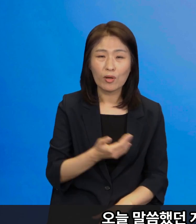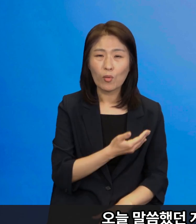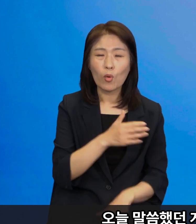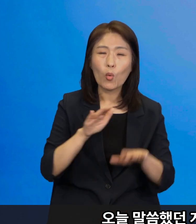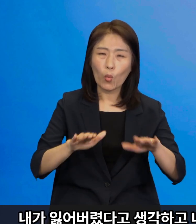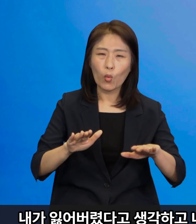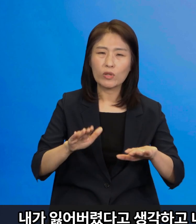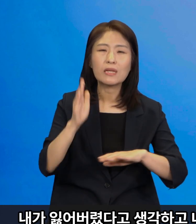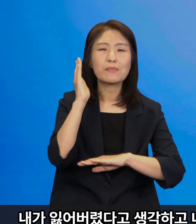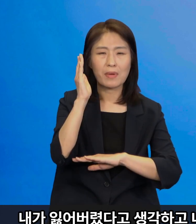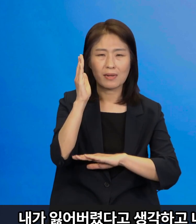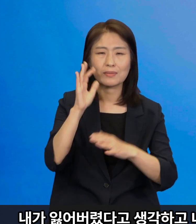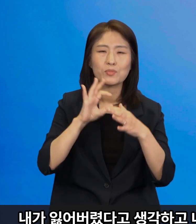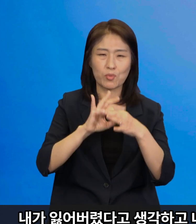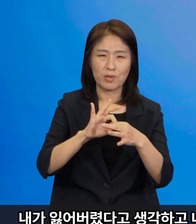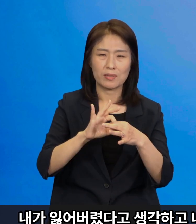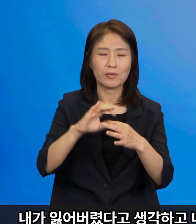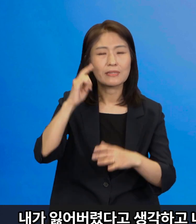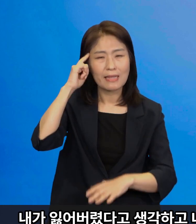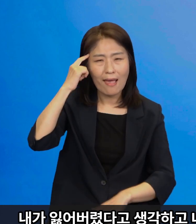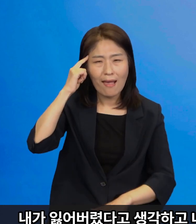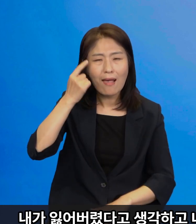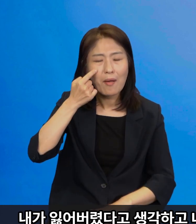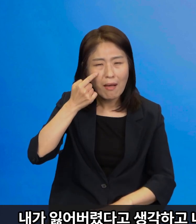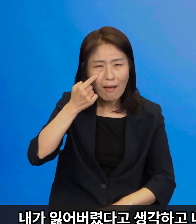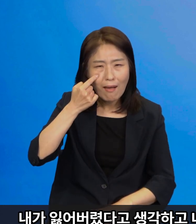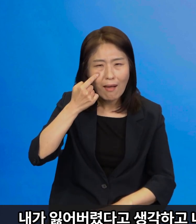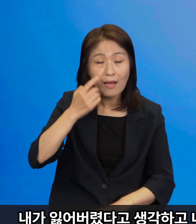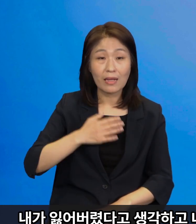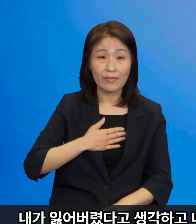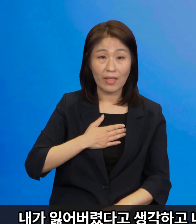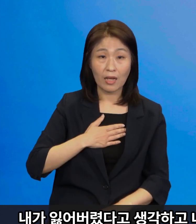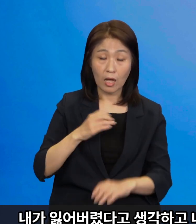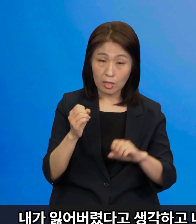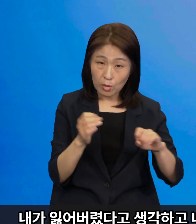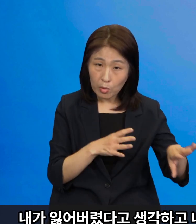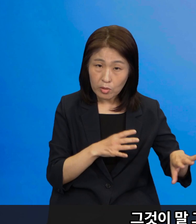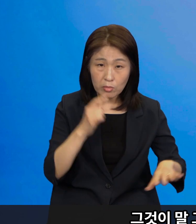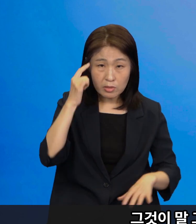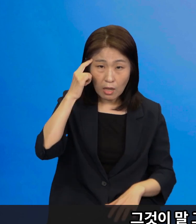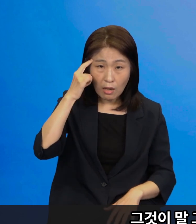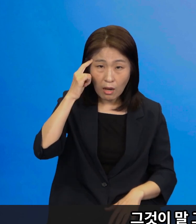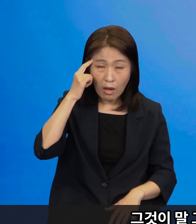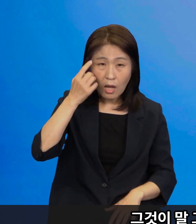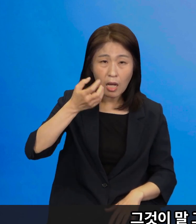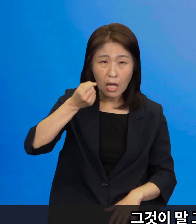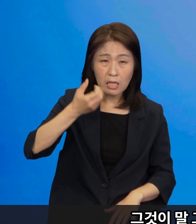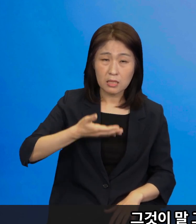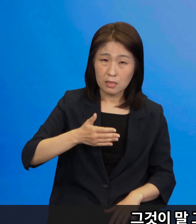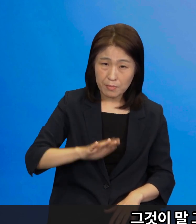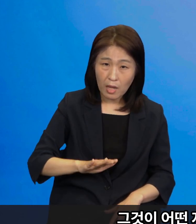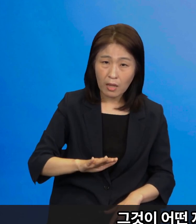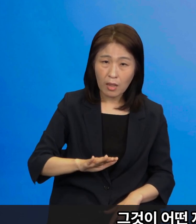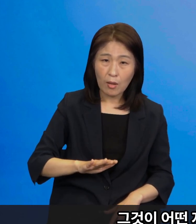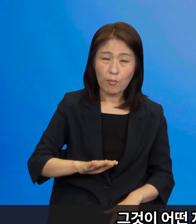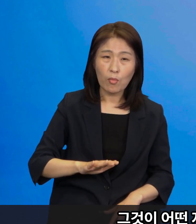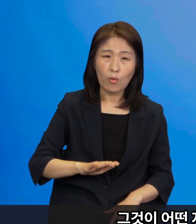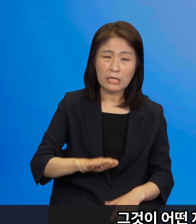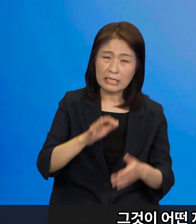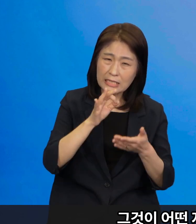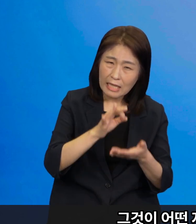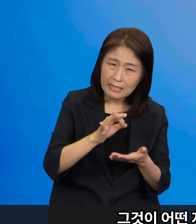돼요. 내가 잃어버렸다라고 생각하고 내가 지금 찾고 있는 것, 그런데 찾지 못한 것, 그것이 말 그대로 재산일 수도 있고 그것이